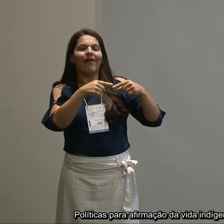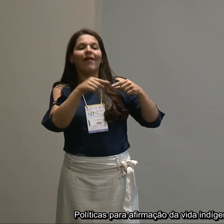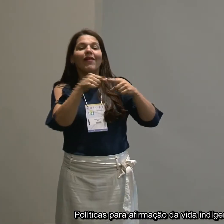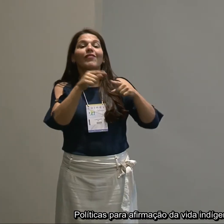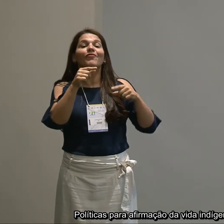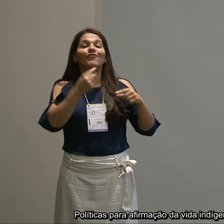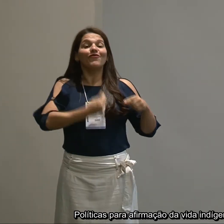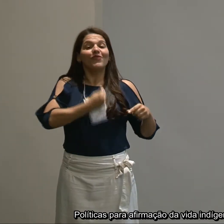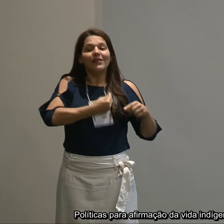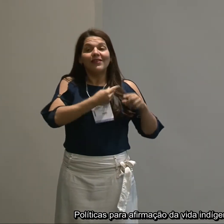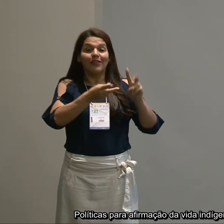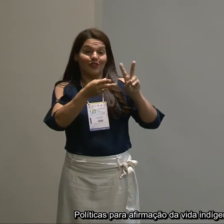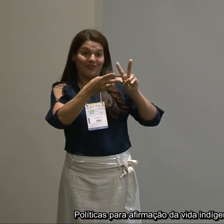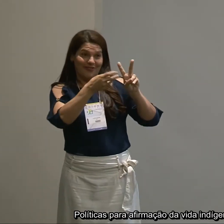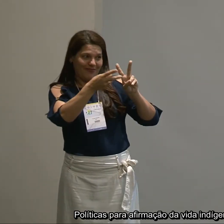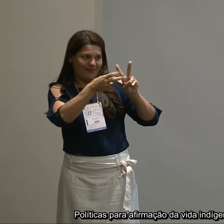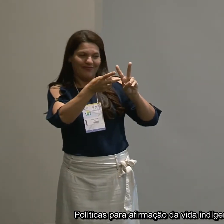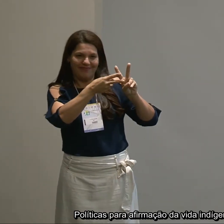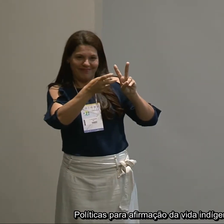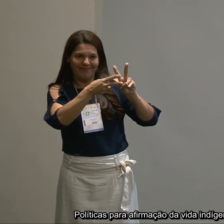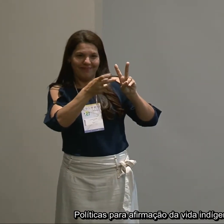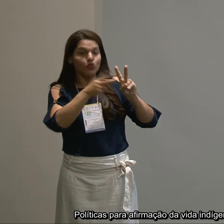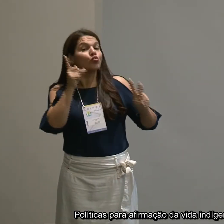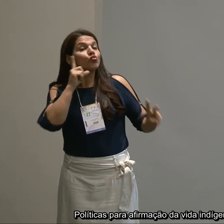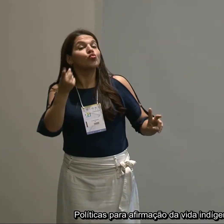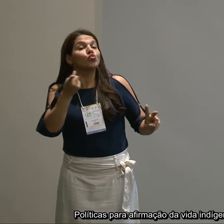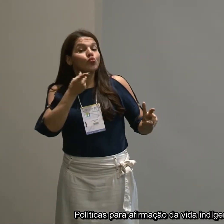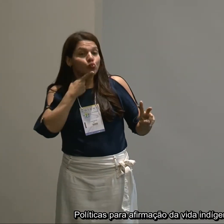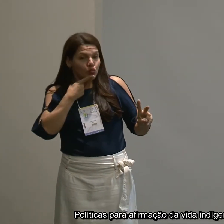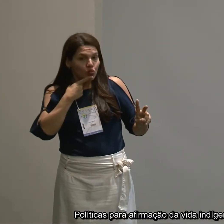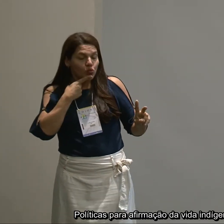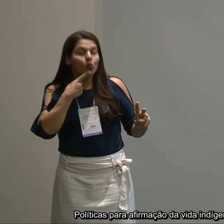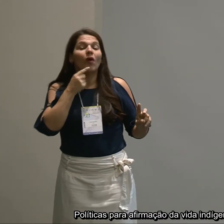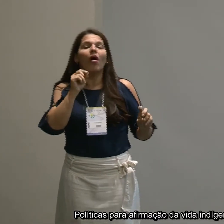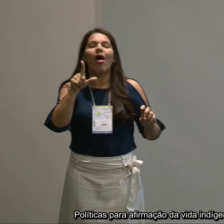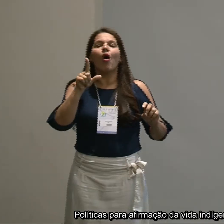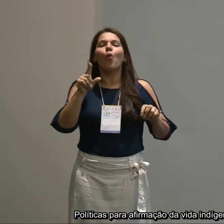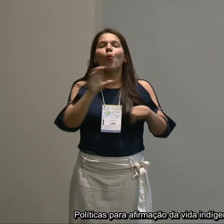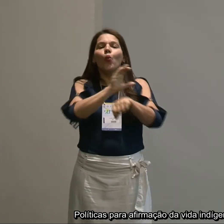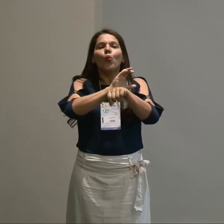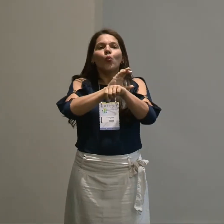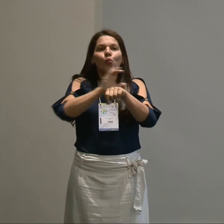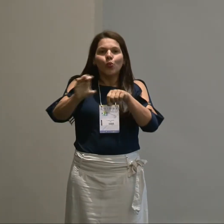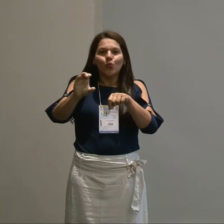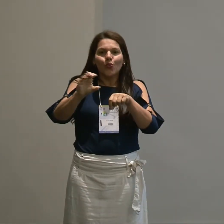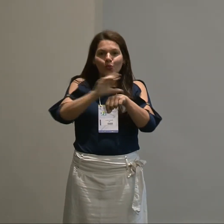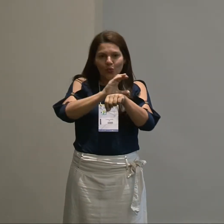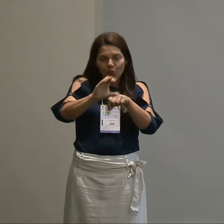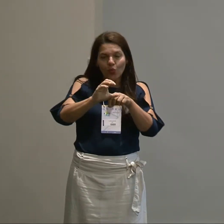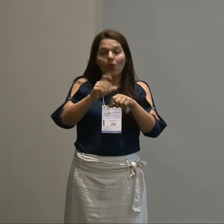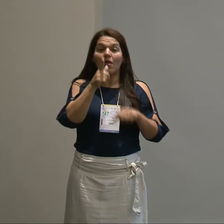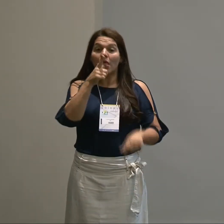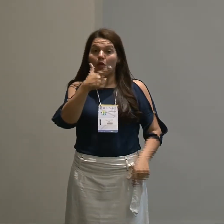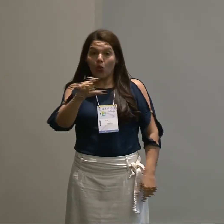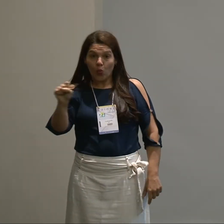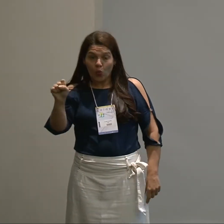Políticas para a afirmação da vida indígena surda, língua,